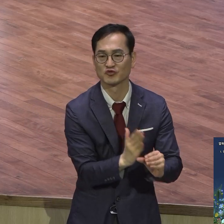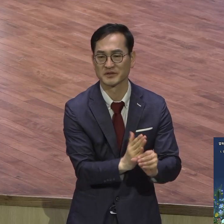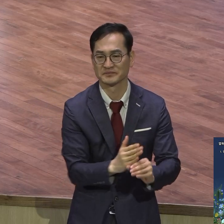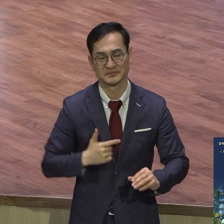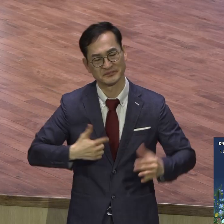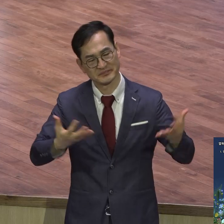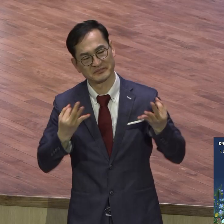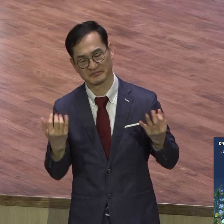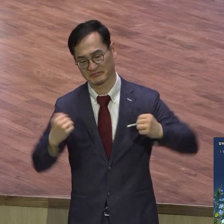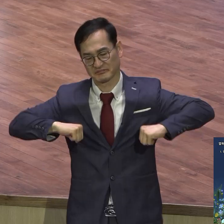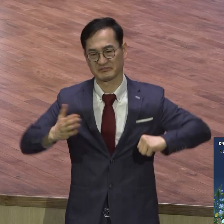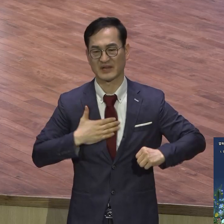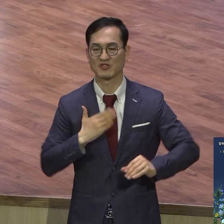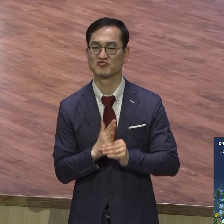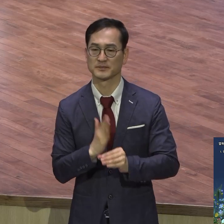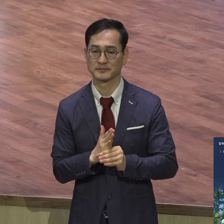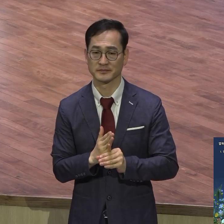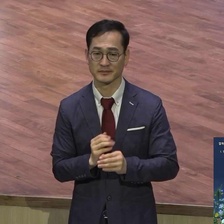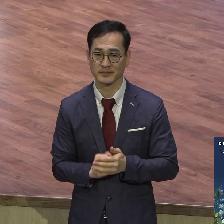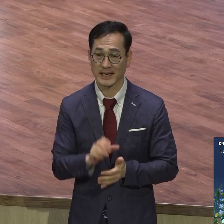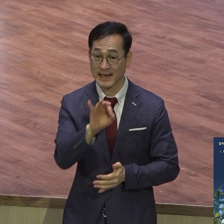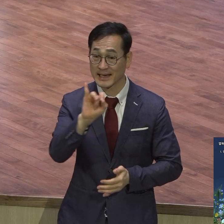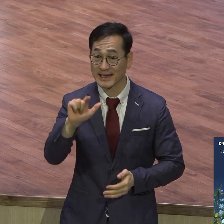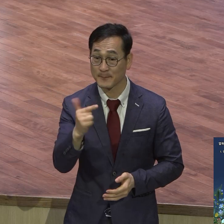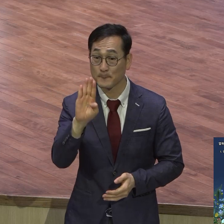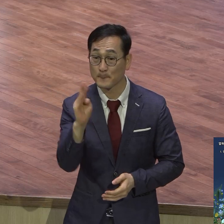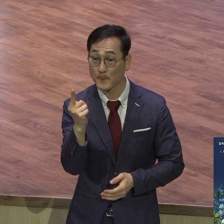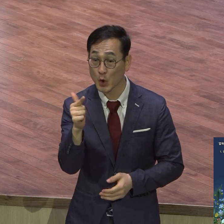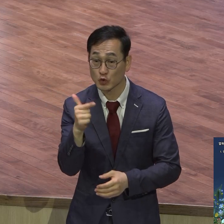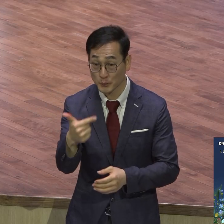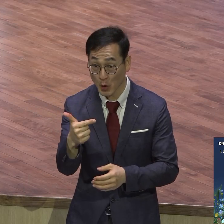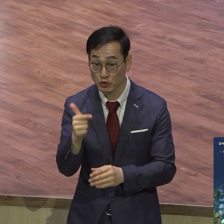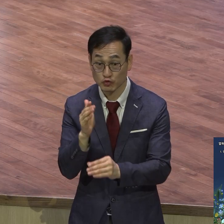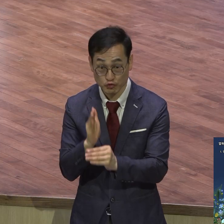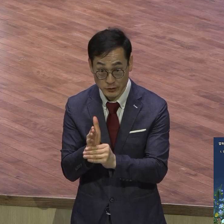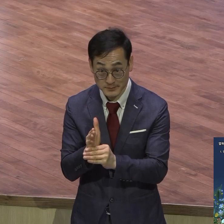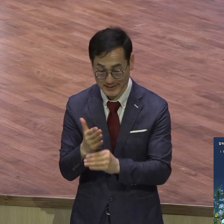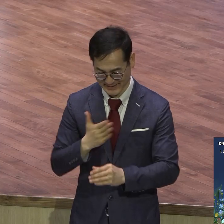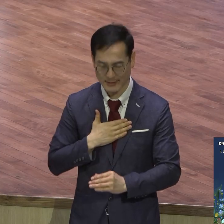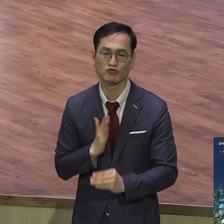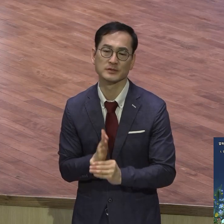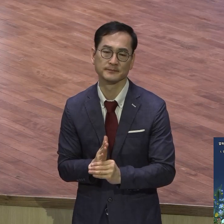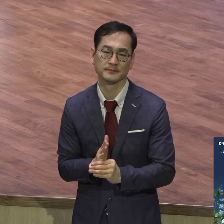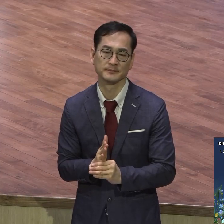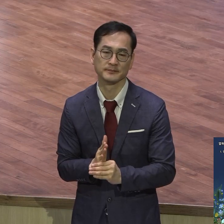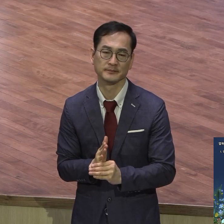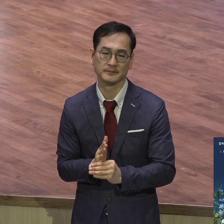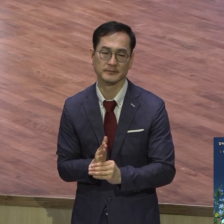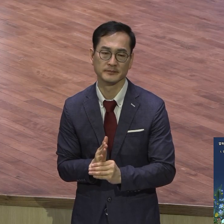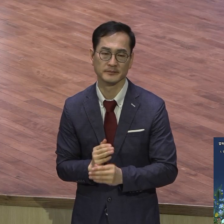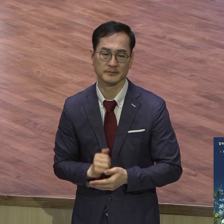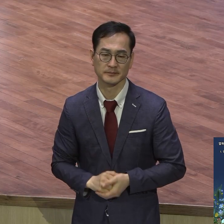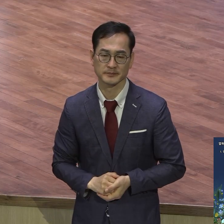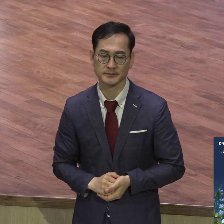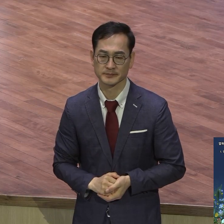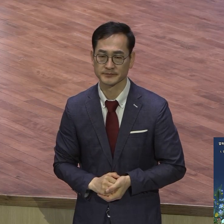자기중심적 인본주의는 자기예요. 자기 자기중심적 그런 신앙이에요.